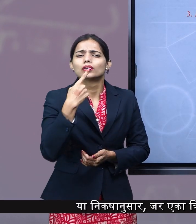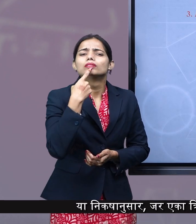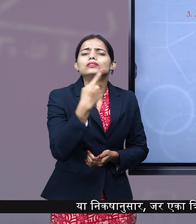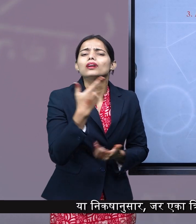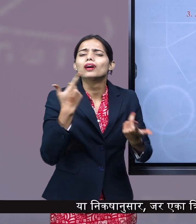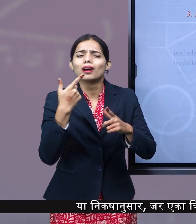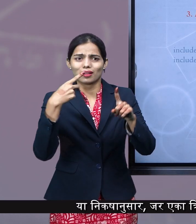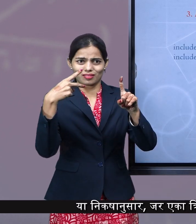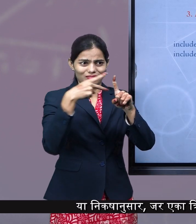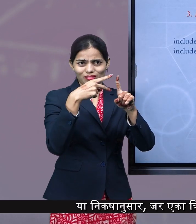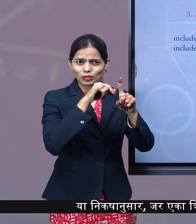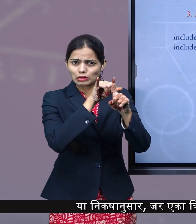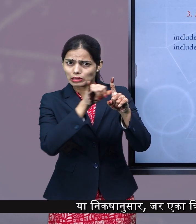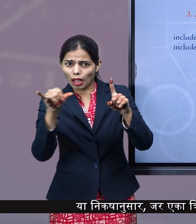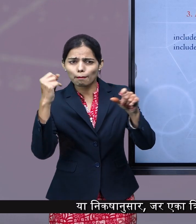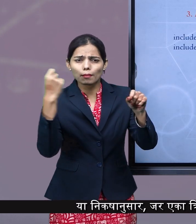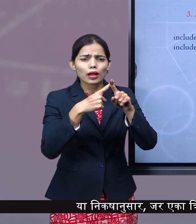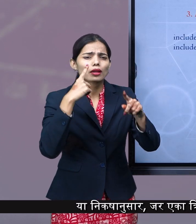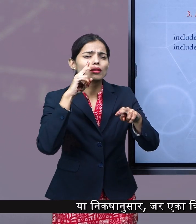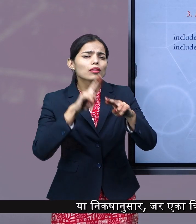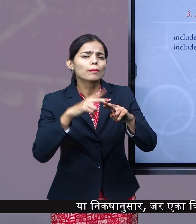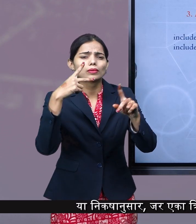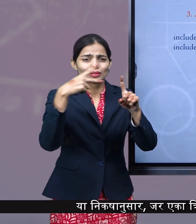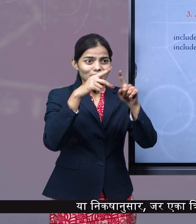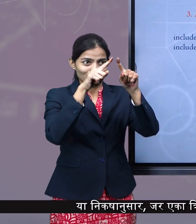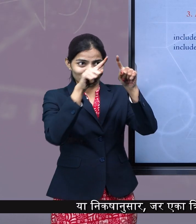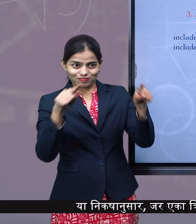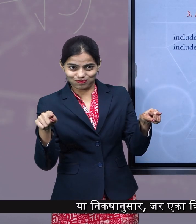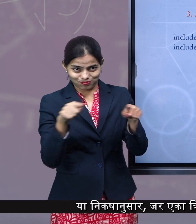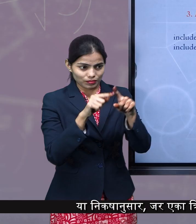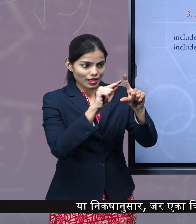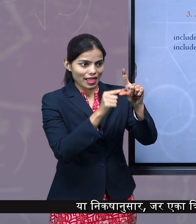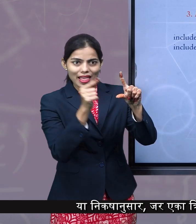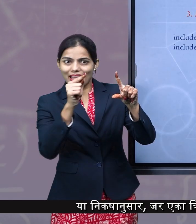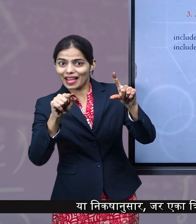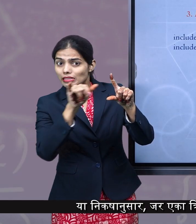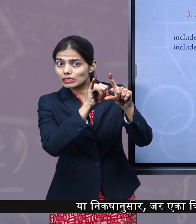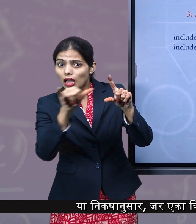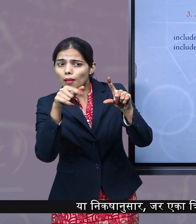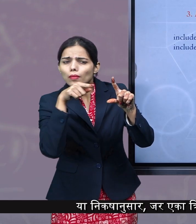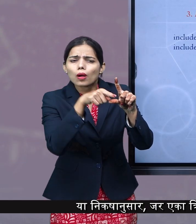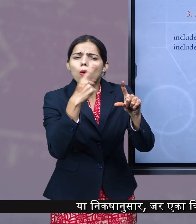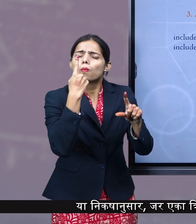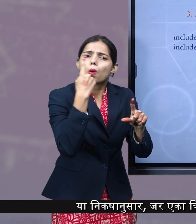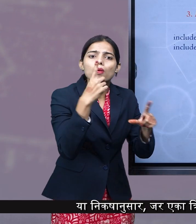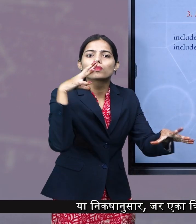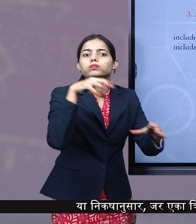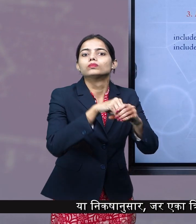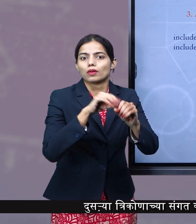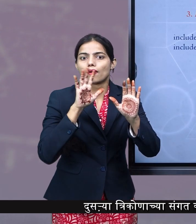या निकषानुसार जर एका त्रिकोणाचे दोन समीप कोन एका समाविष्ट बाजू दुसऱ्या